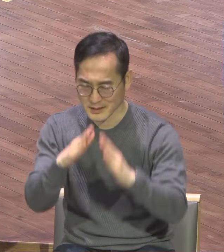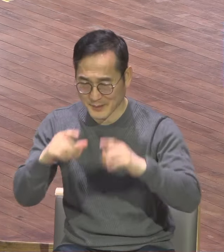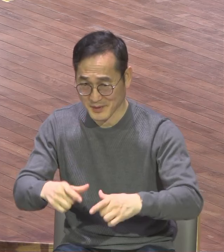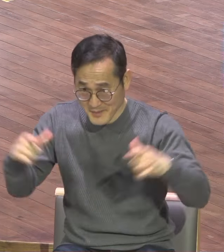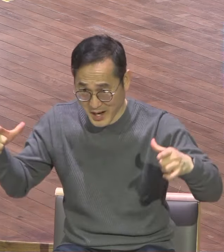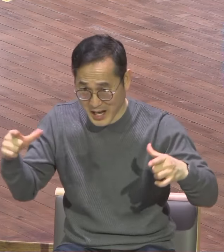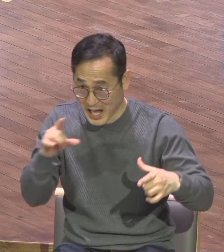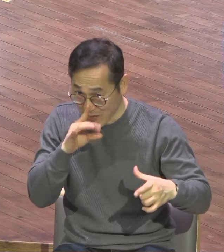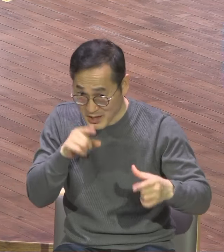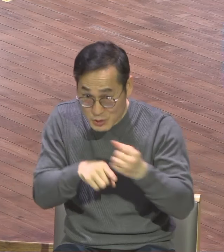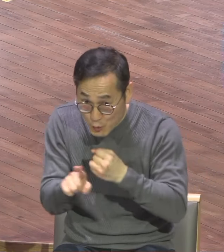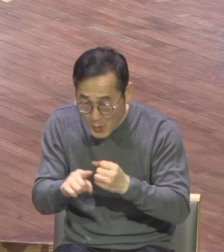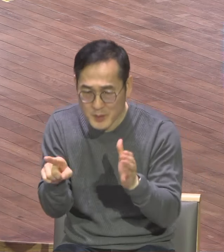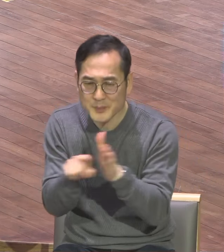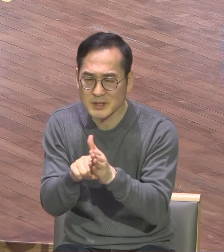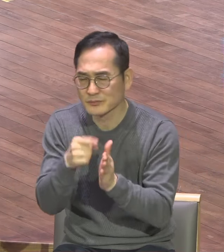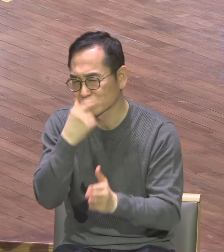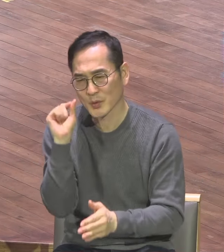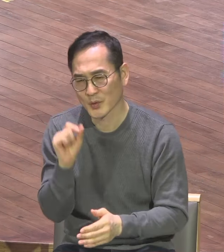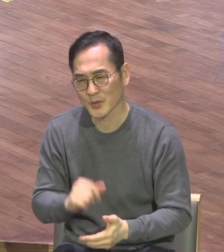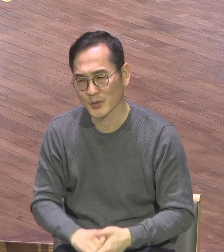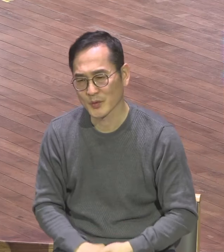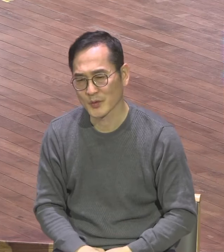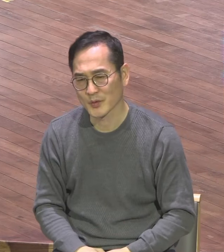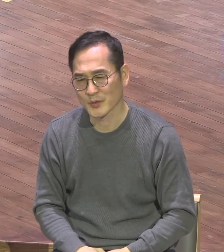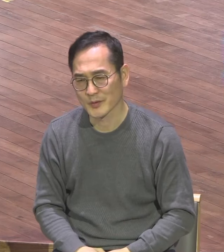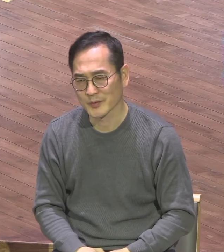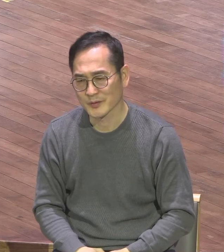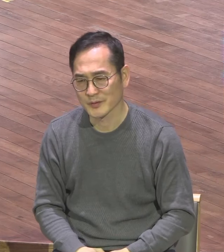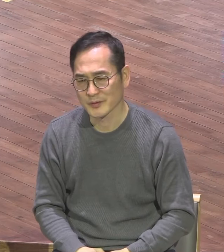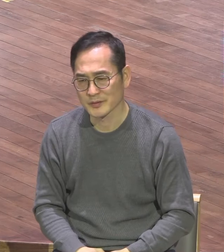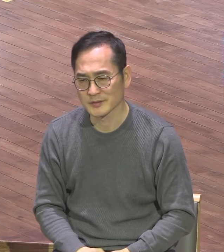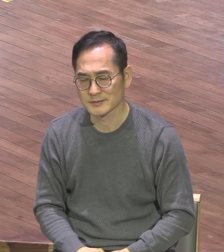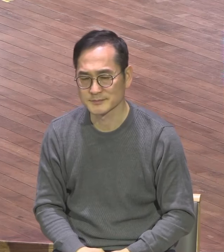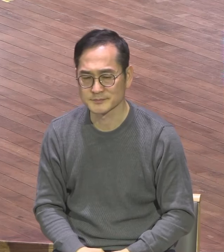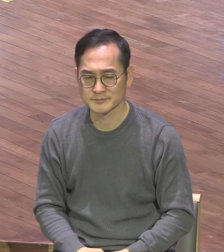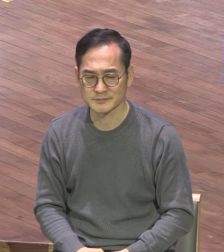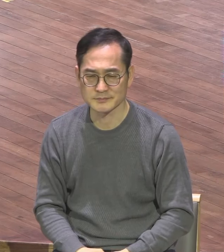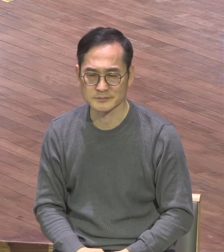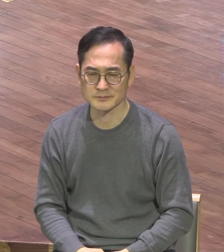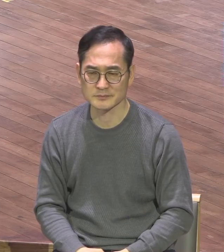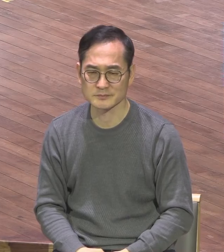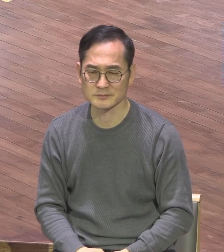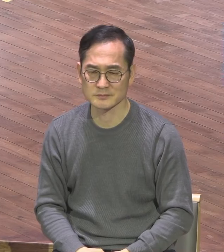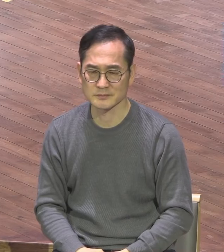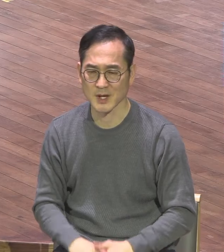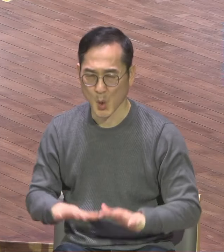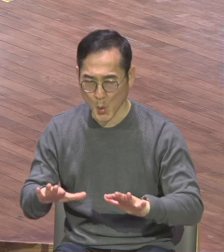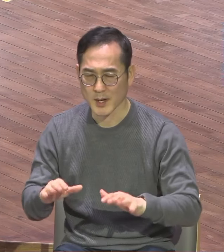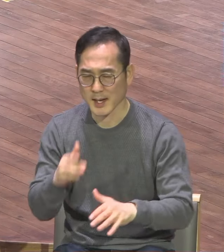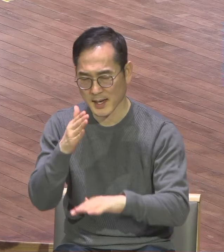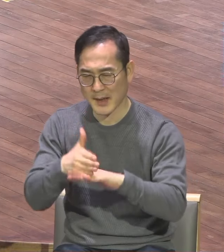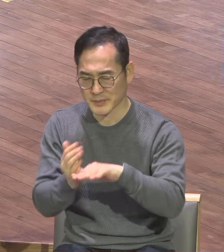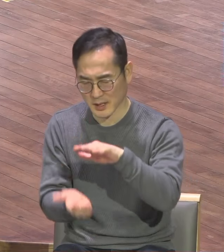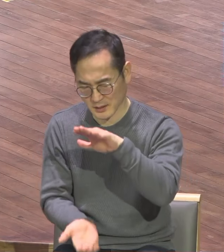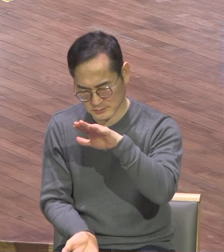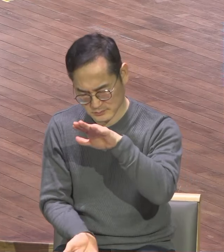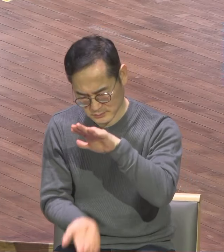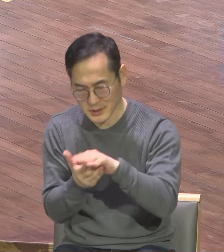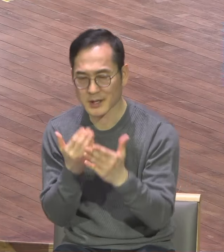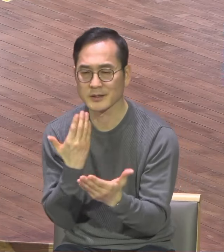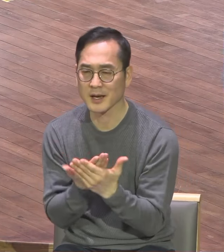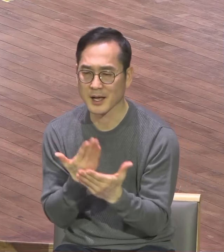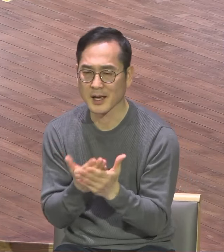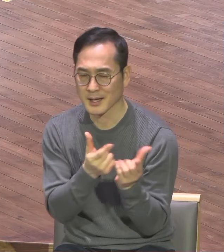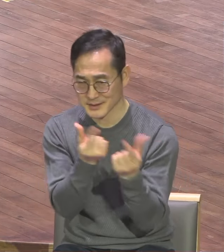겁니다. 전심으로 감사하는 체질이 되게 하여 주옵소서. 새해는 정말 초월적 감사를 할 수 있는 믿음의 사람 되게 해달라고 주여